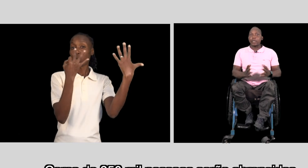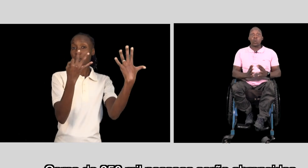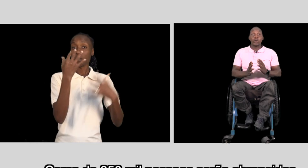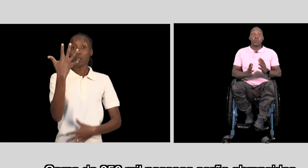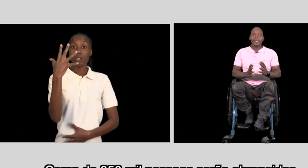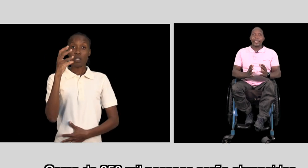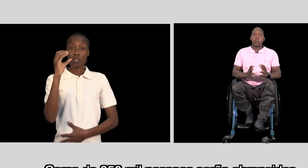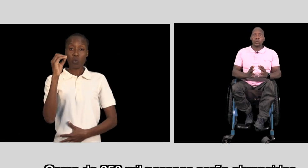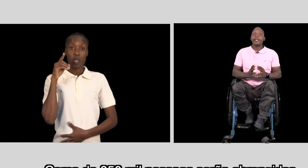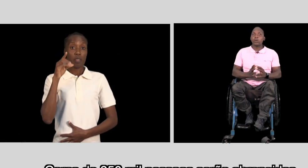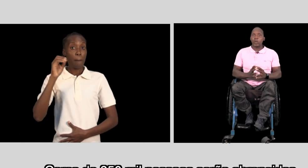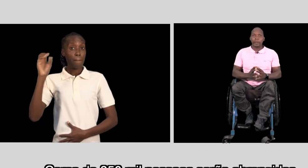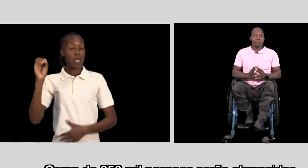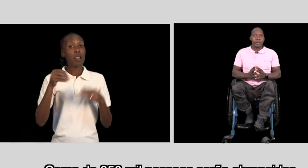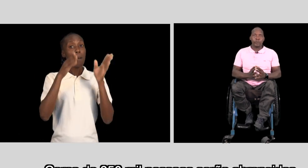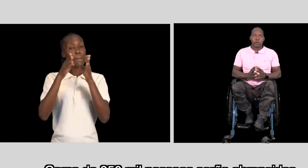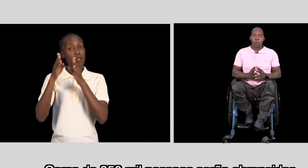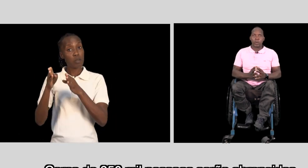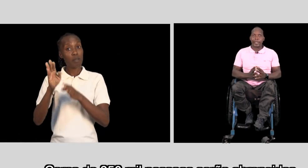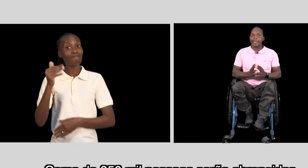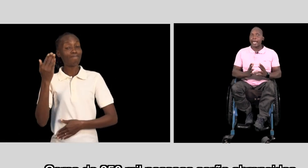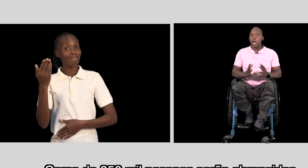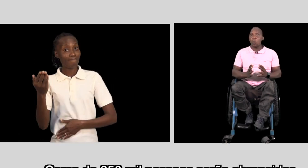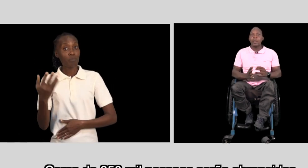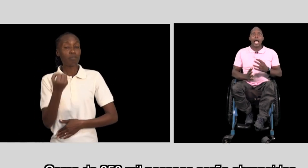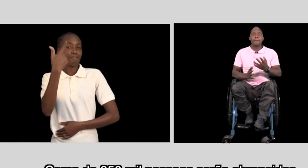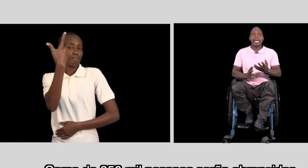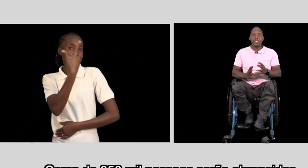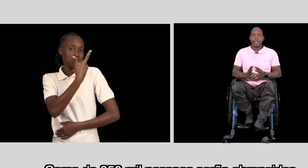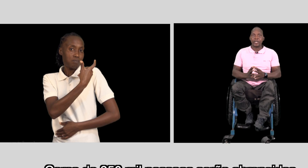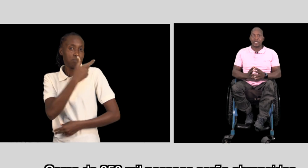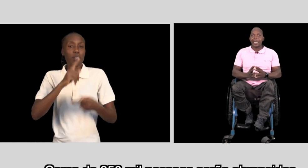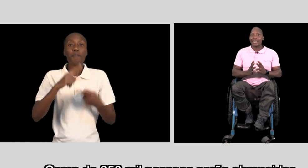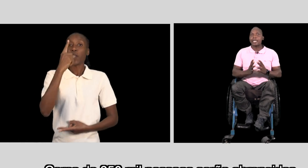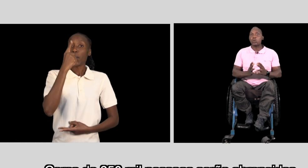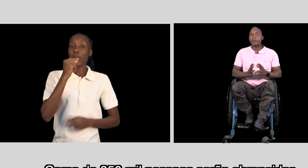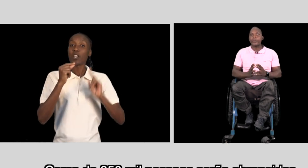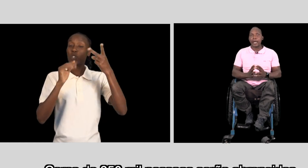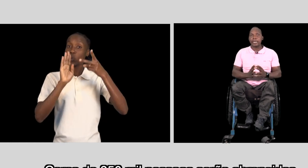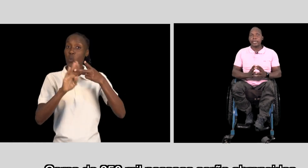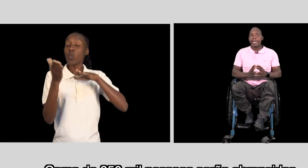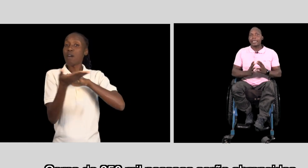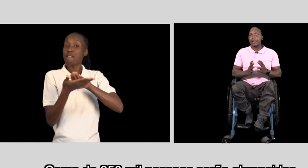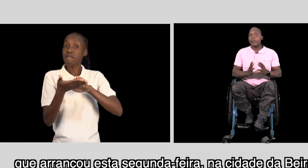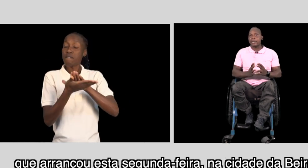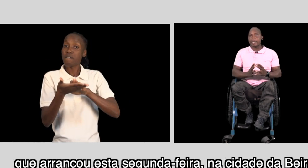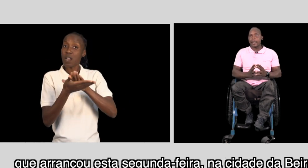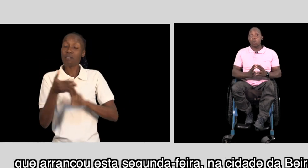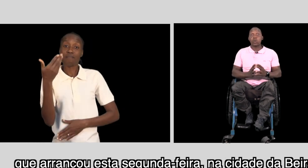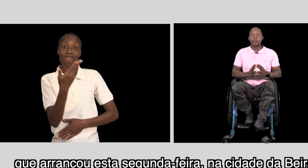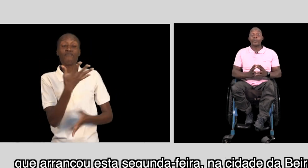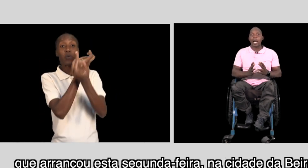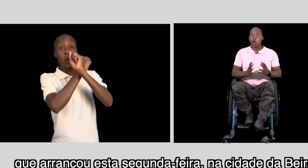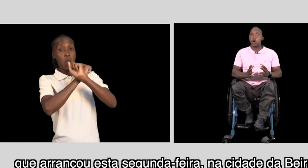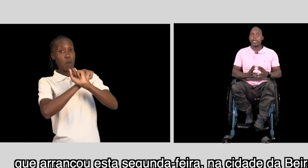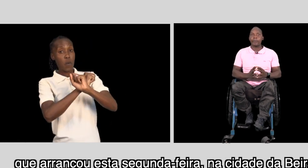Cerca de 850 mil pessoas serão abrangidas na segunda fase de vacinação contra a cólera, que